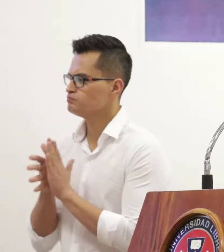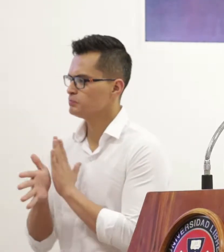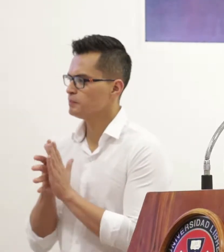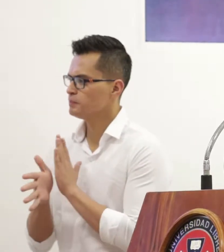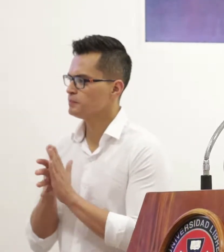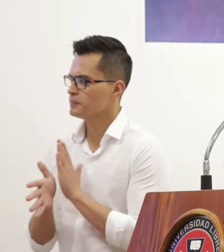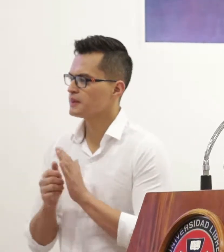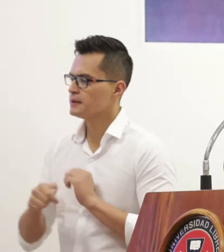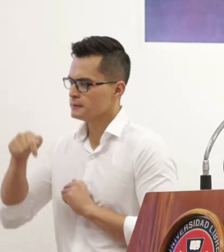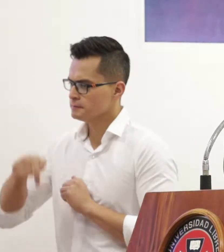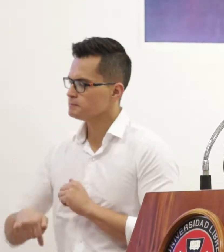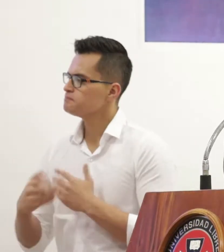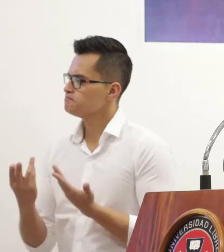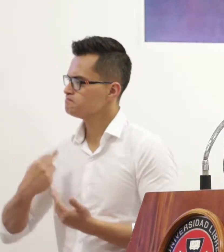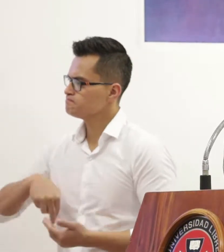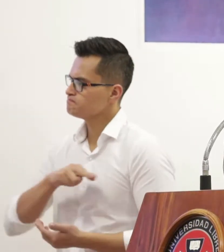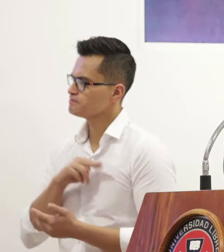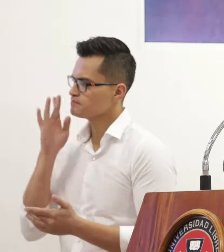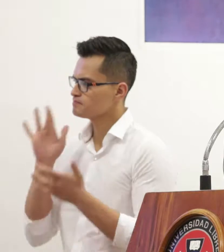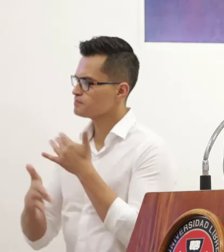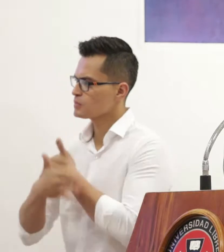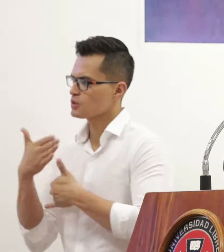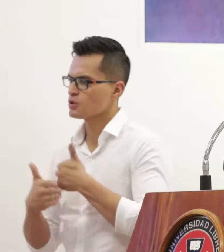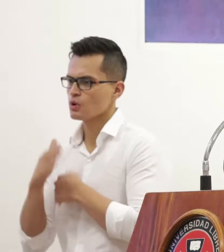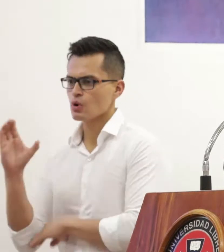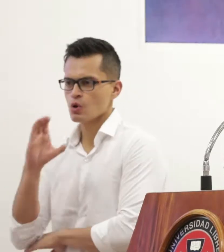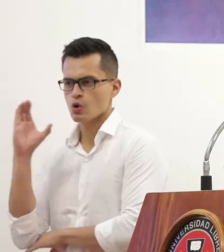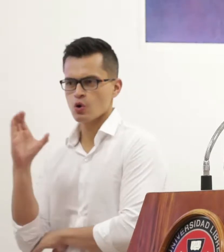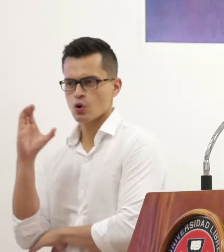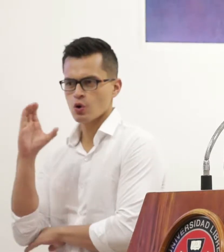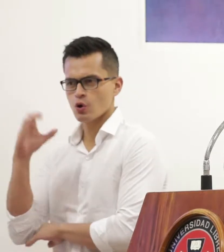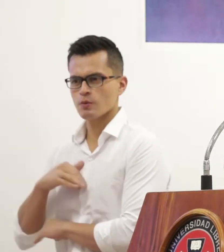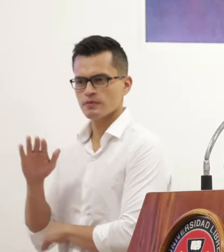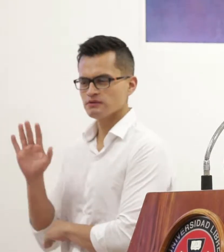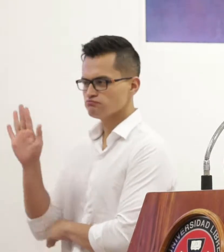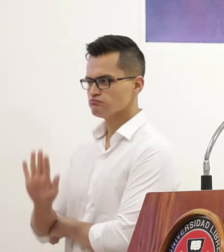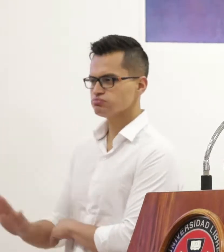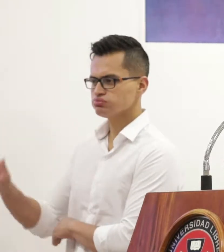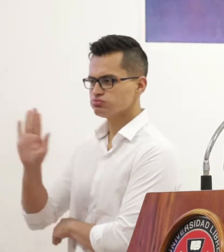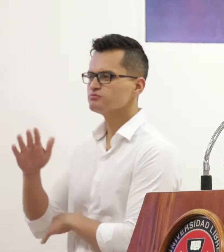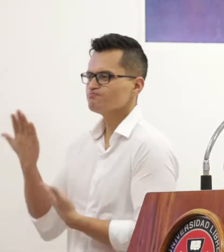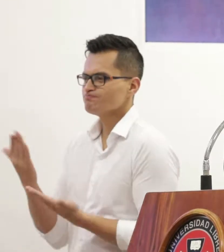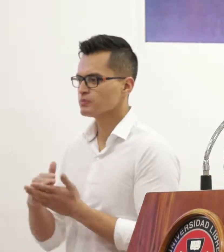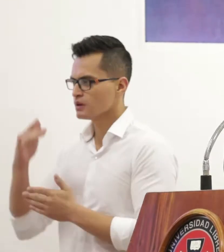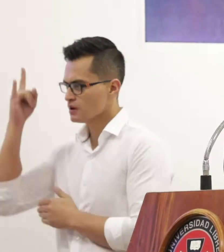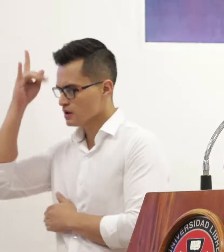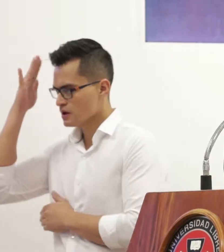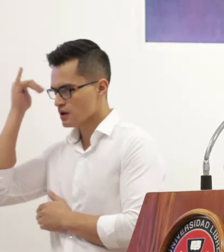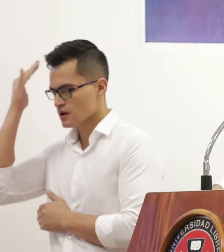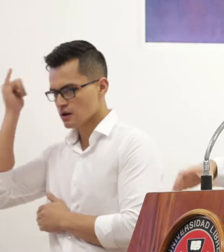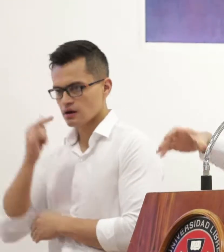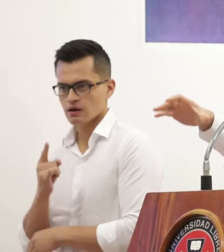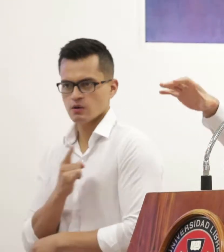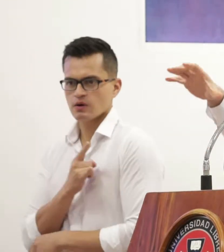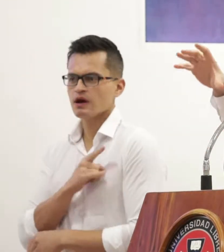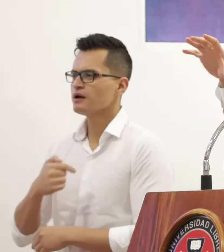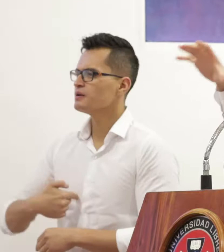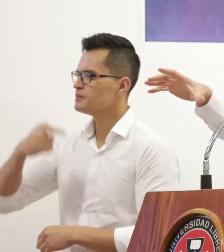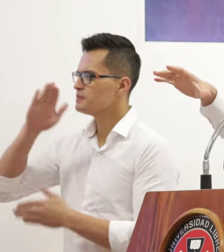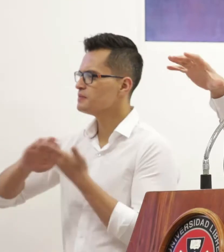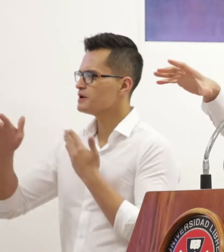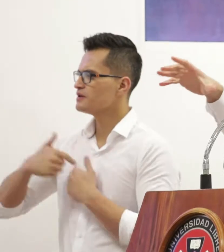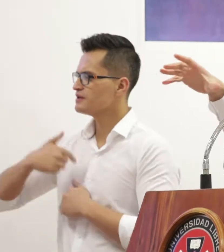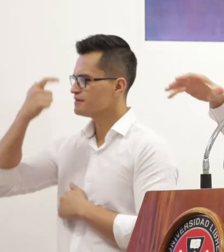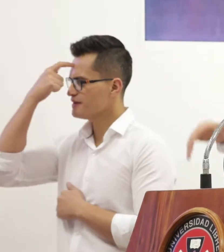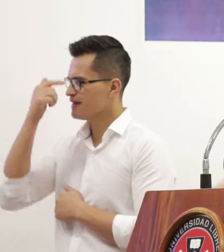estamos en un momento de la historia del país en que la universidad, la academia, y dije Barranquilla porque estamos en la